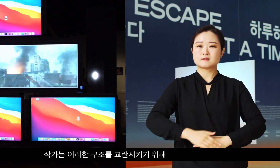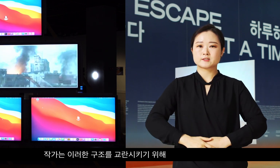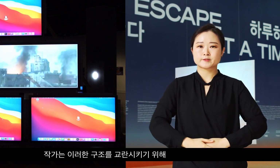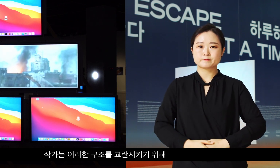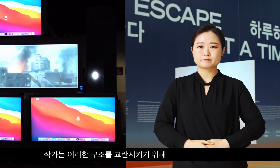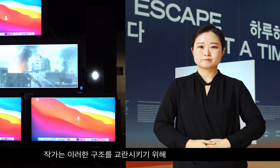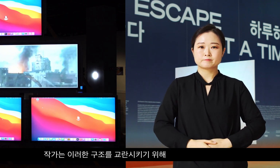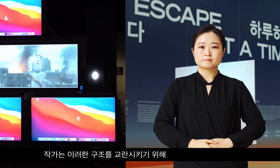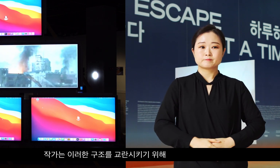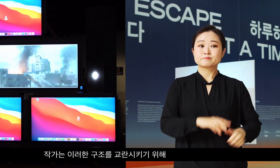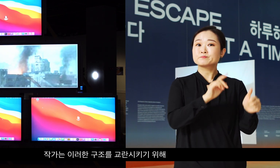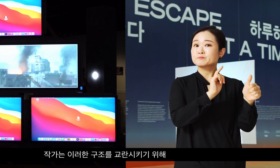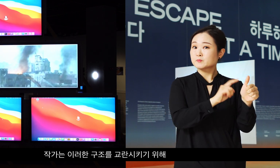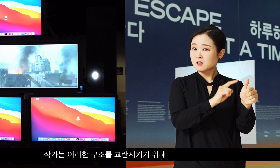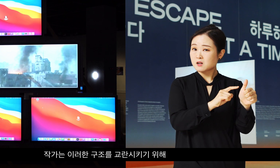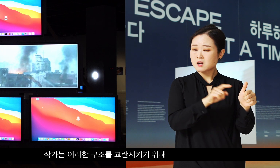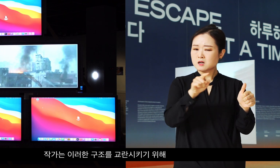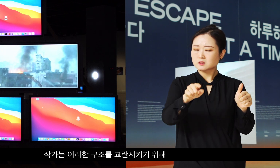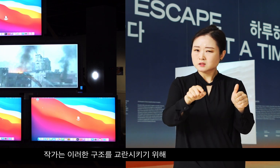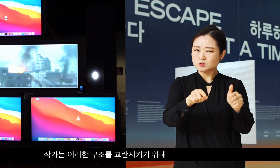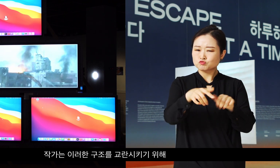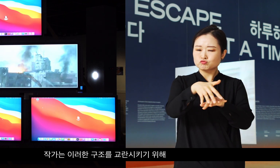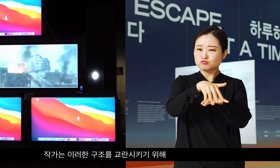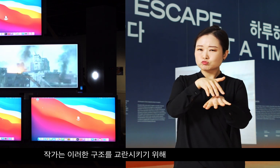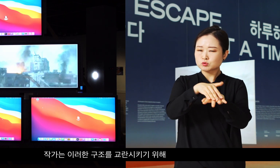작가는 이러한 구조를 교란시키기 위해